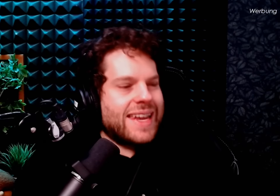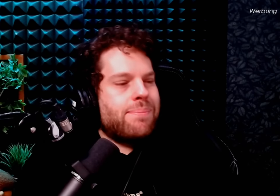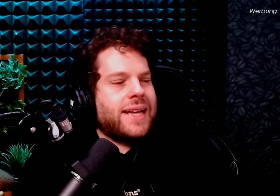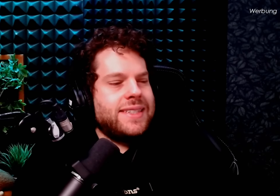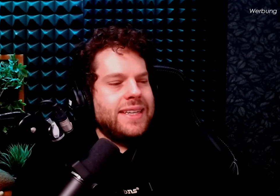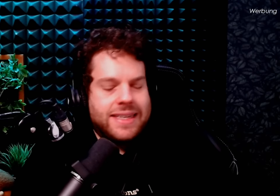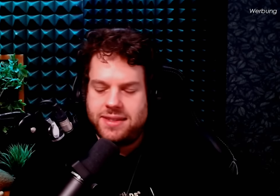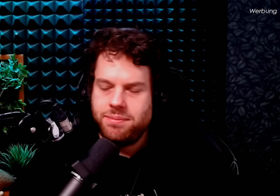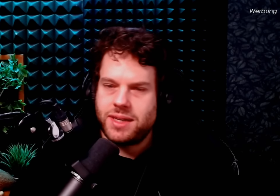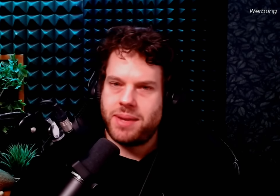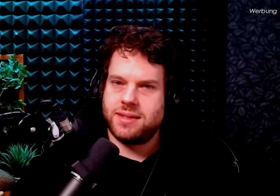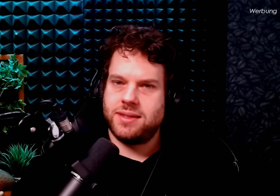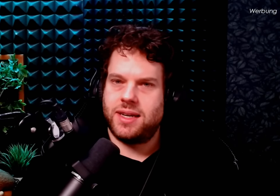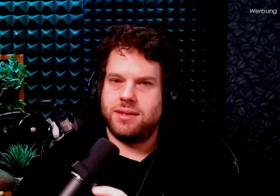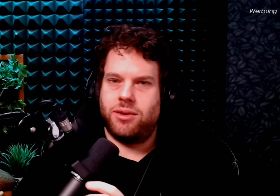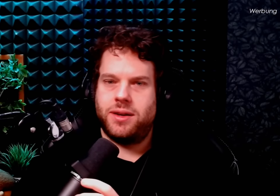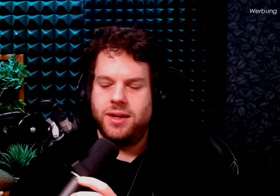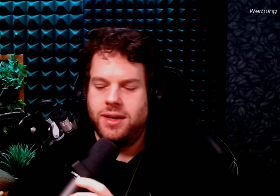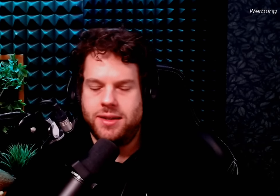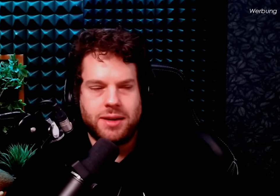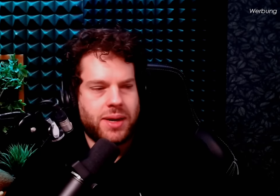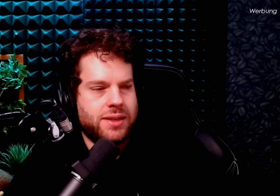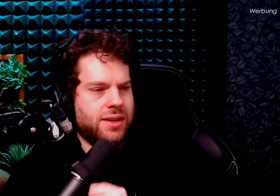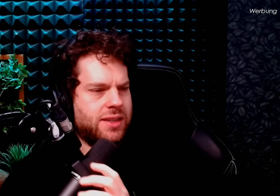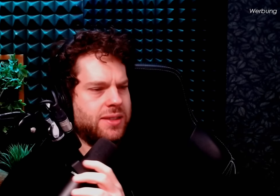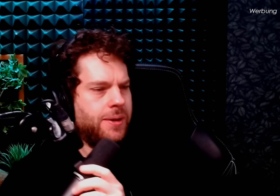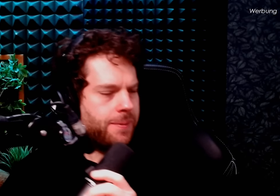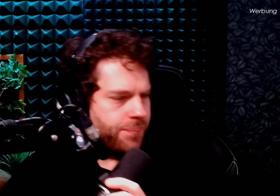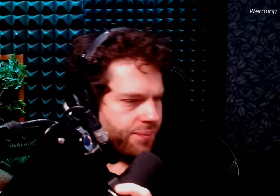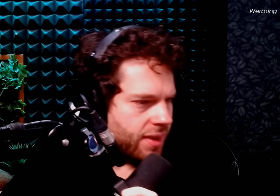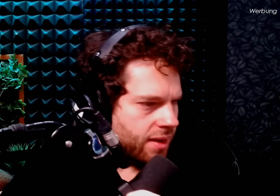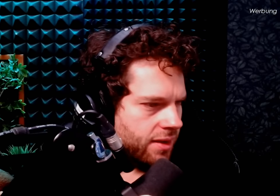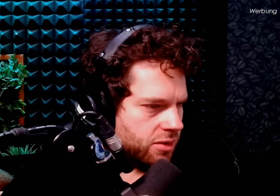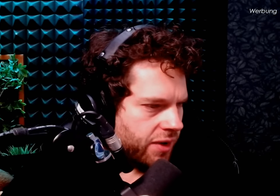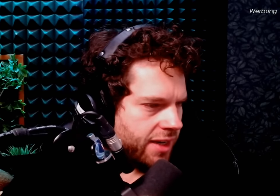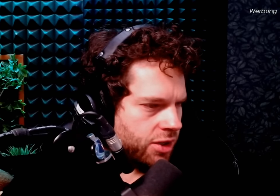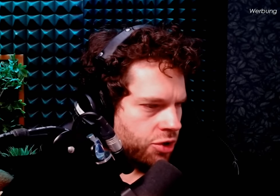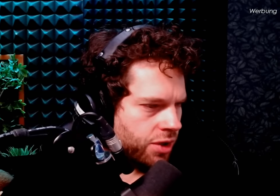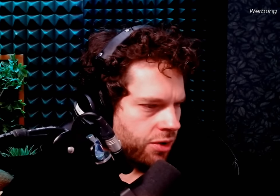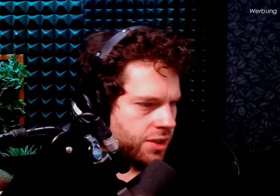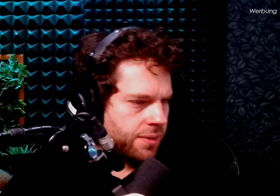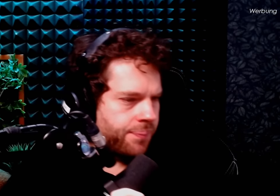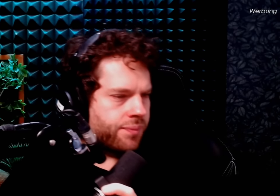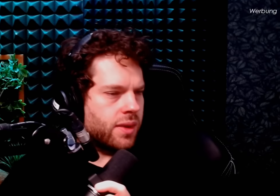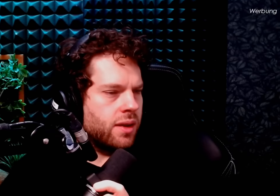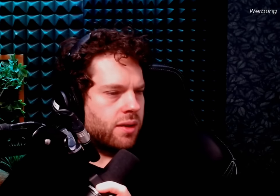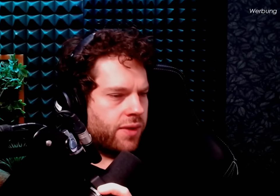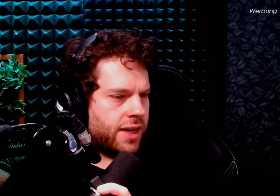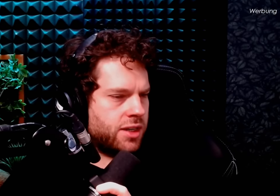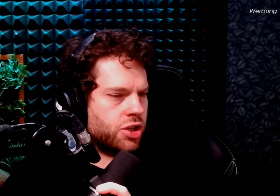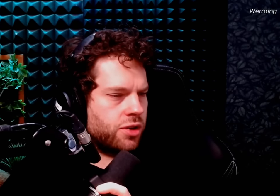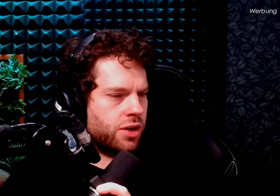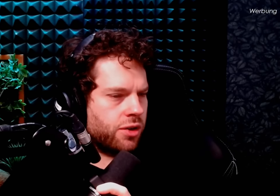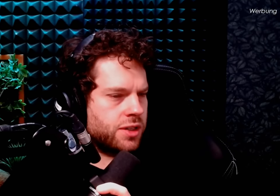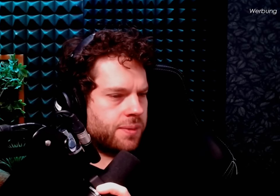Da machst du nichts, ne? Da machst du nichts, Leute. Da machst du nichts. So, wer hat hier schöne Gerüchte? Wer hat hier schöne Gerüchte?